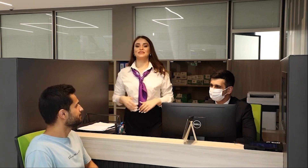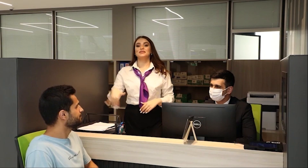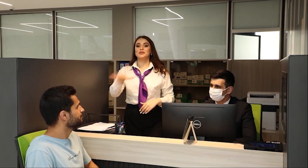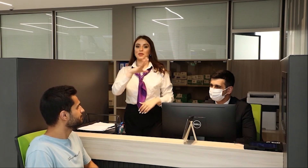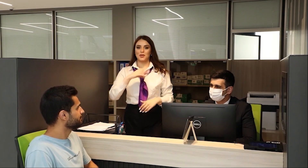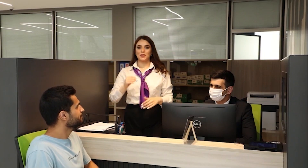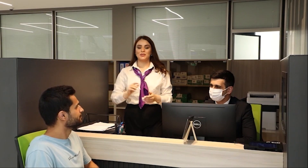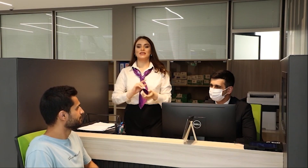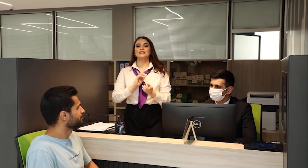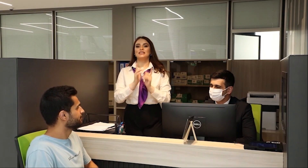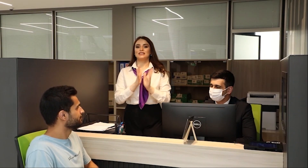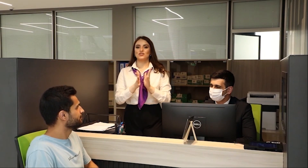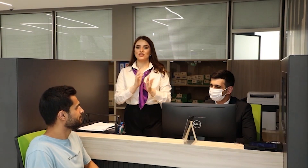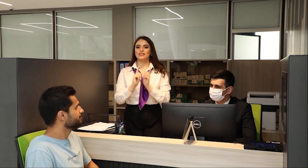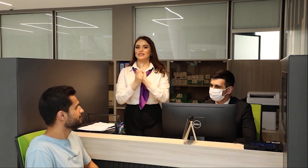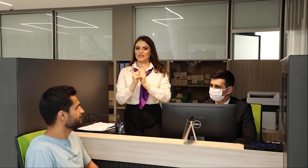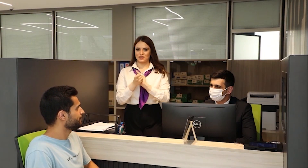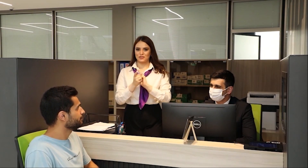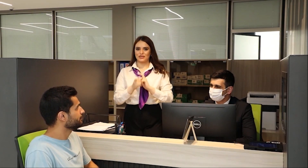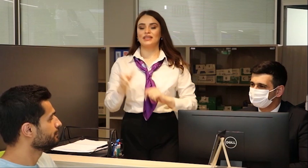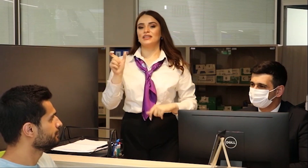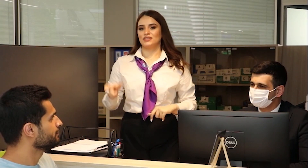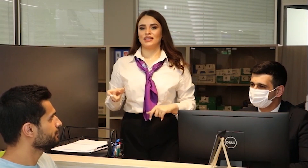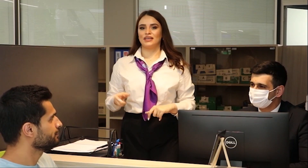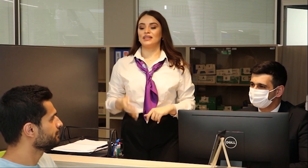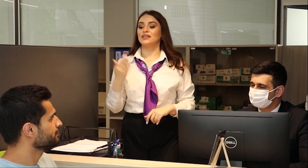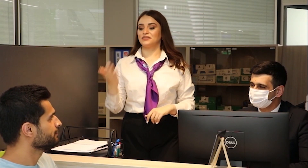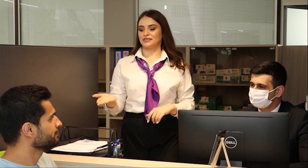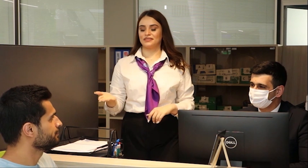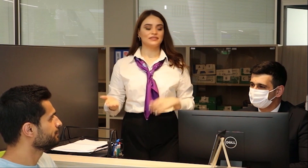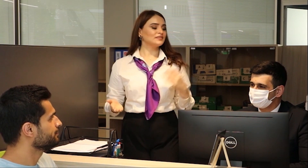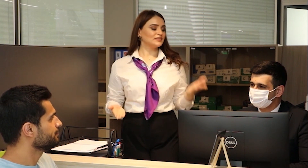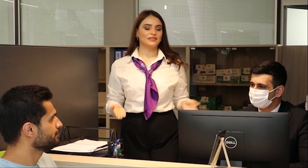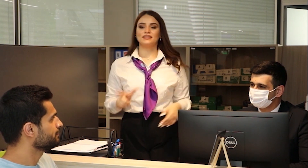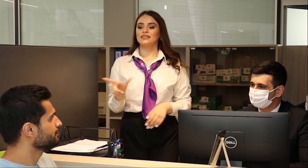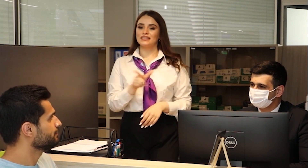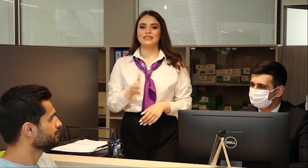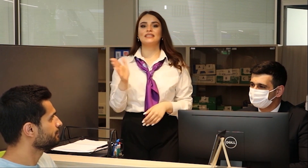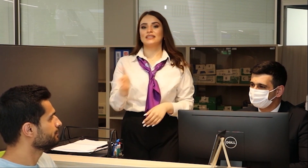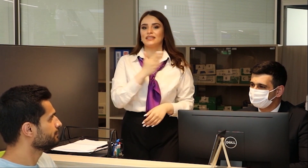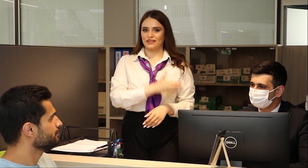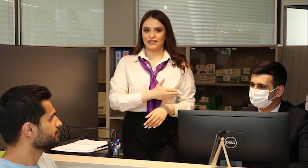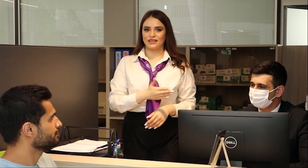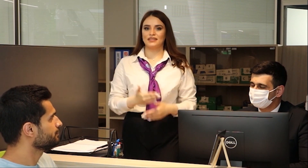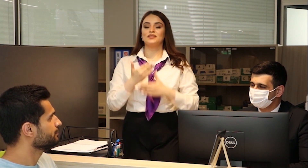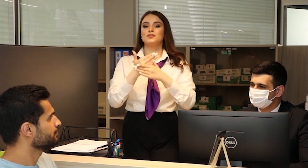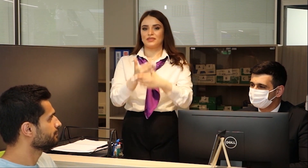Yəni biz, surdo tərcüməçilər, eşitmə məhdudiyyətli vətəndaşla sosial agent arasında vasitəçilik edərək